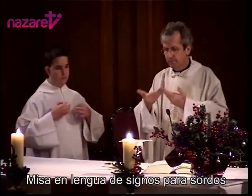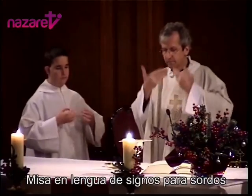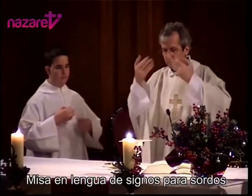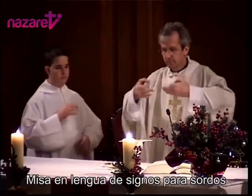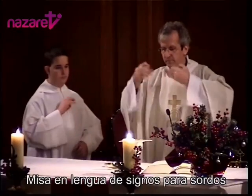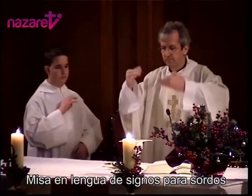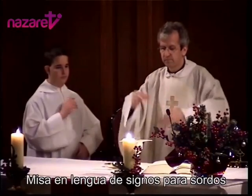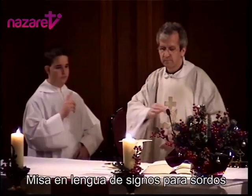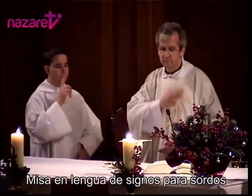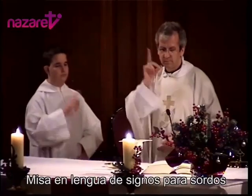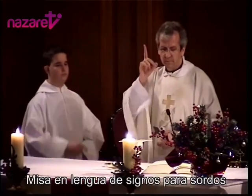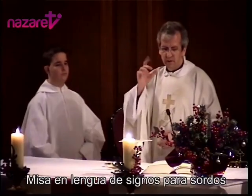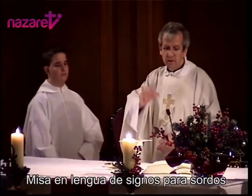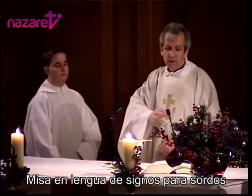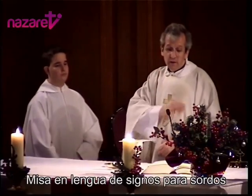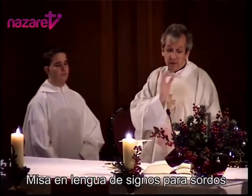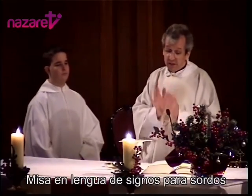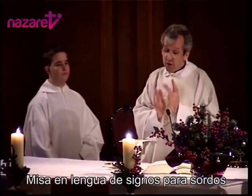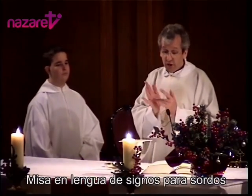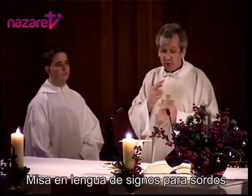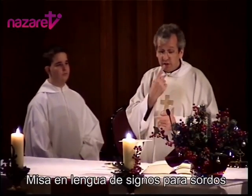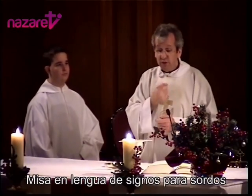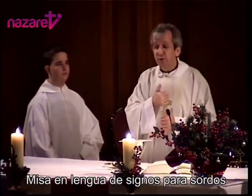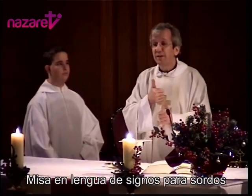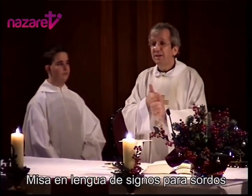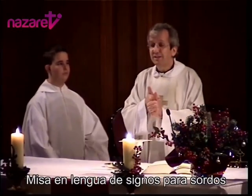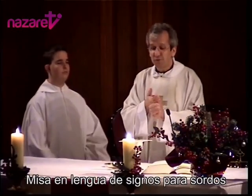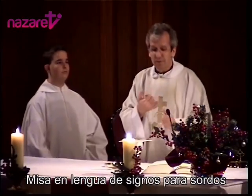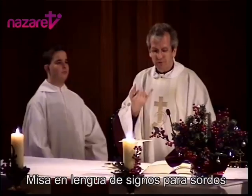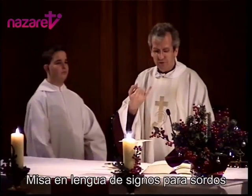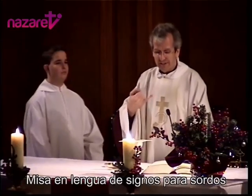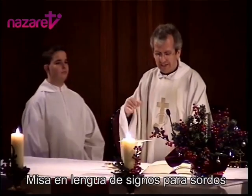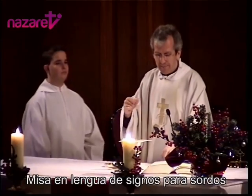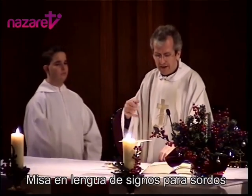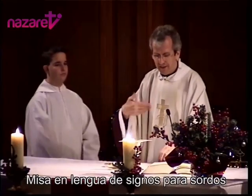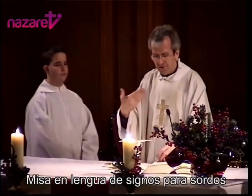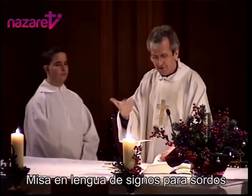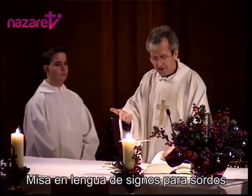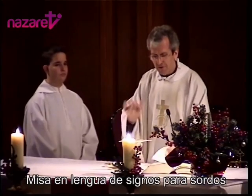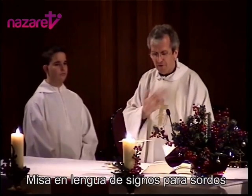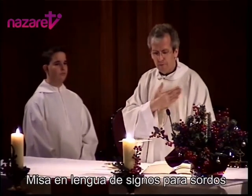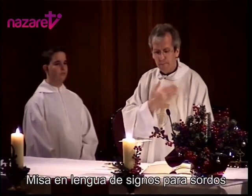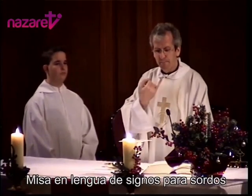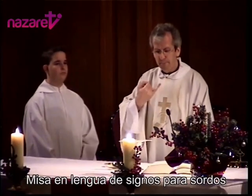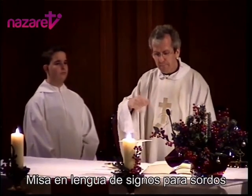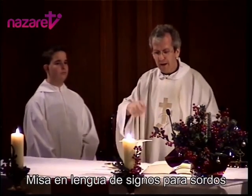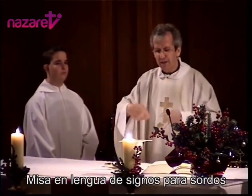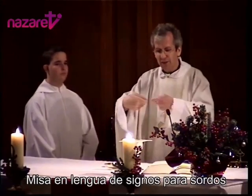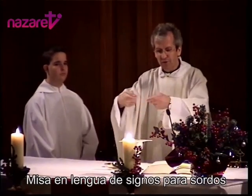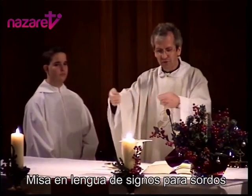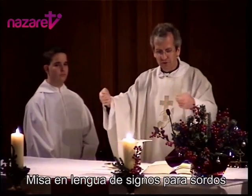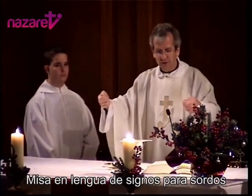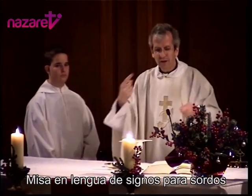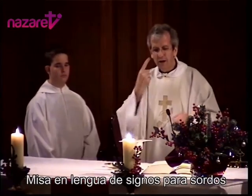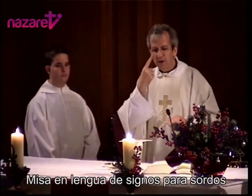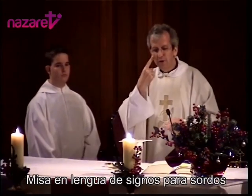tuyo el poder y la gloria por siempre, Señor. Señor Jesucristo, que dijiste a tus apóstoles, la paz os dejo, mi paz